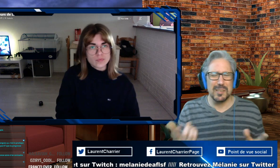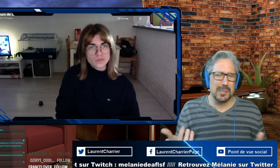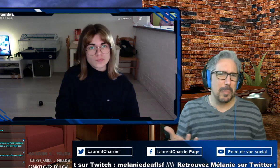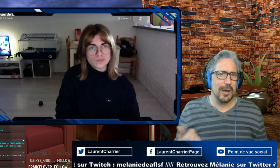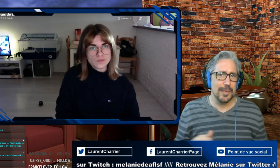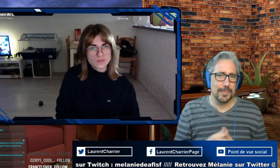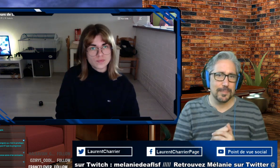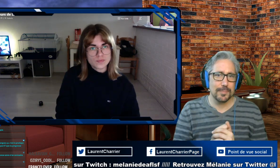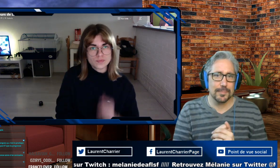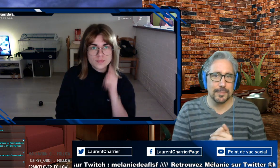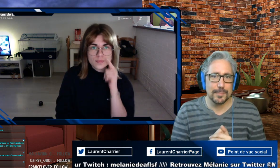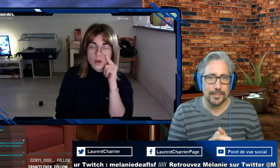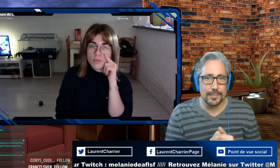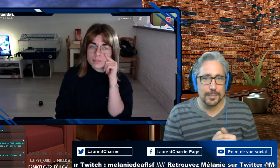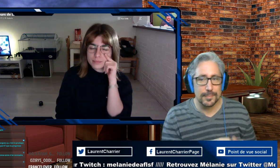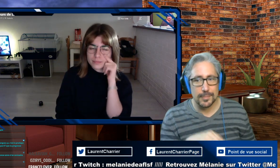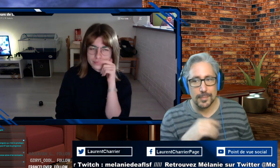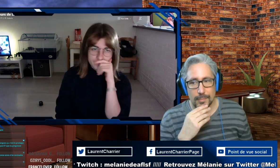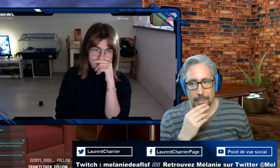c'est pas pareil. Non,